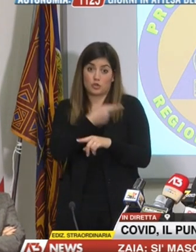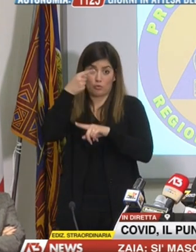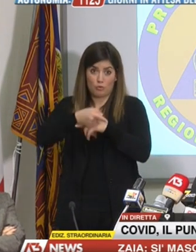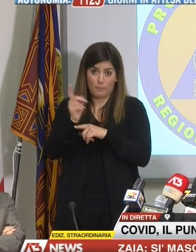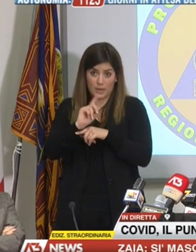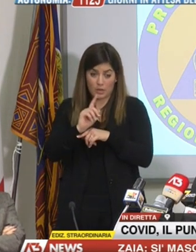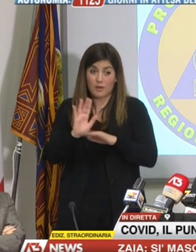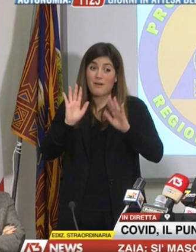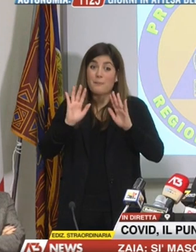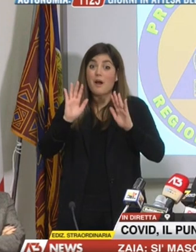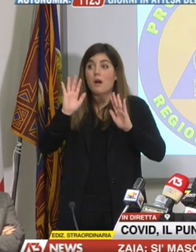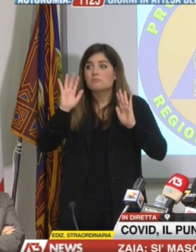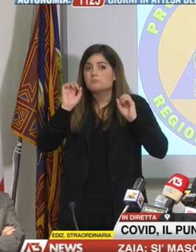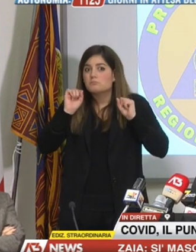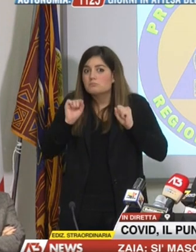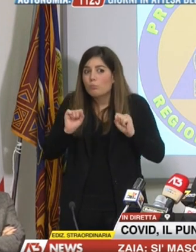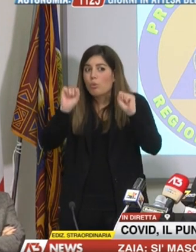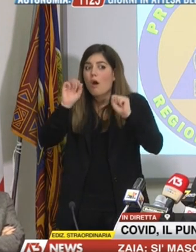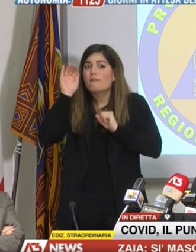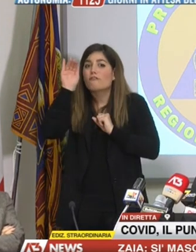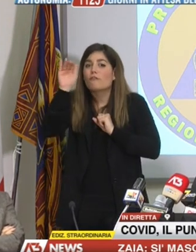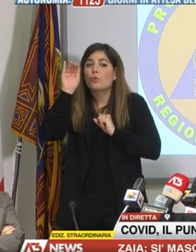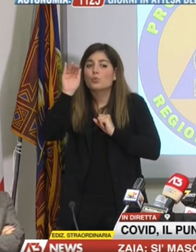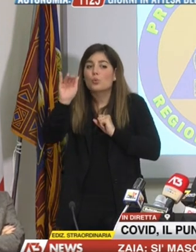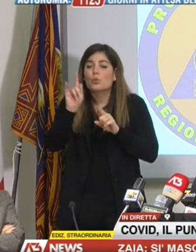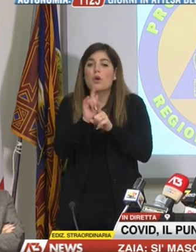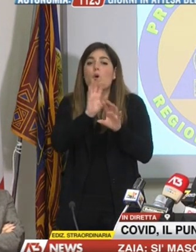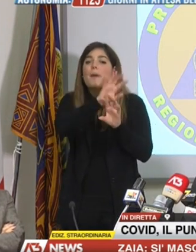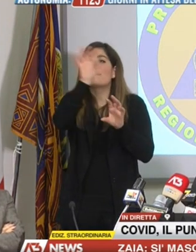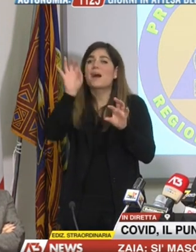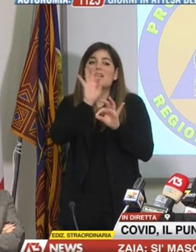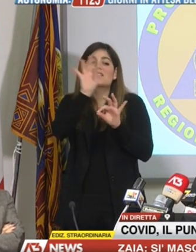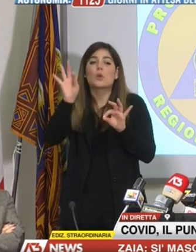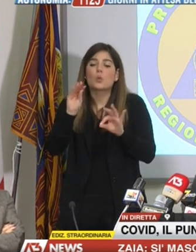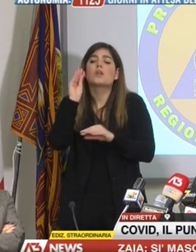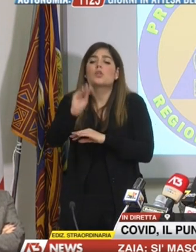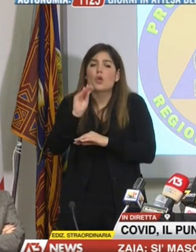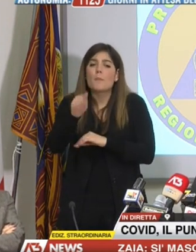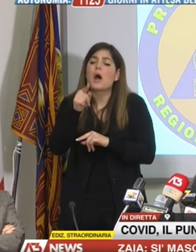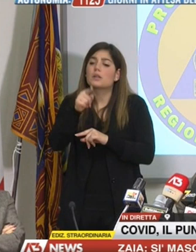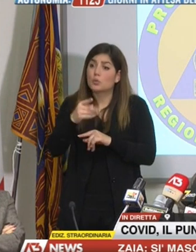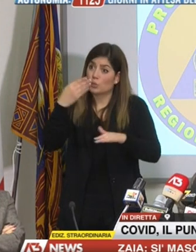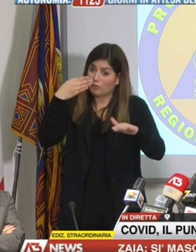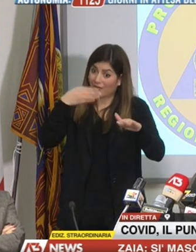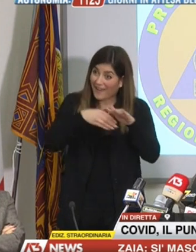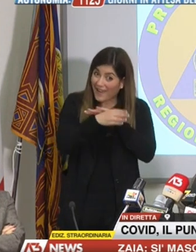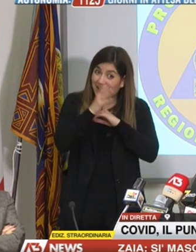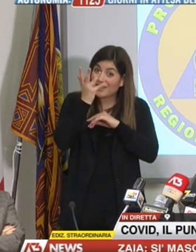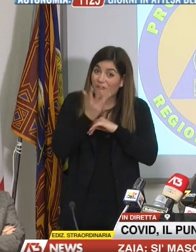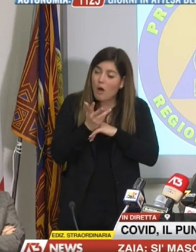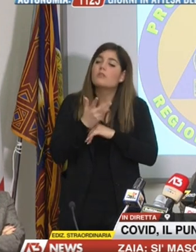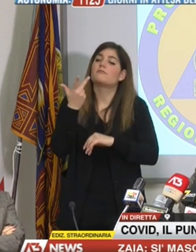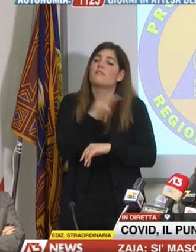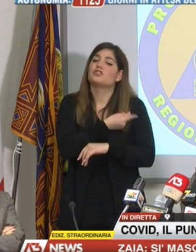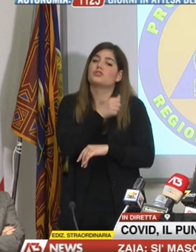ha introdotto il passaporto sanitario. Ma fate quello che volete, vedrete che andrà a finire così. Perché ci chiederanno se sei vaccinato o no. Certo,